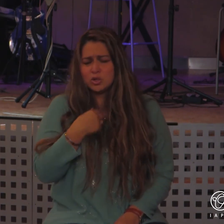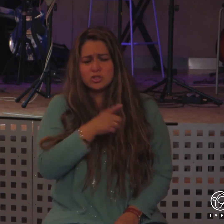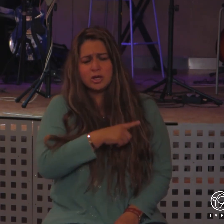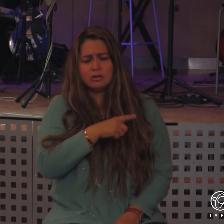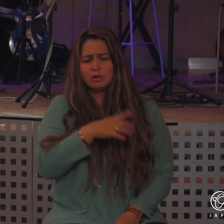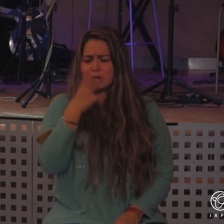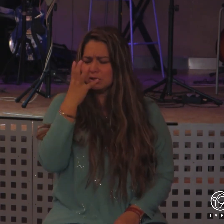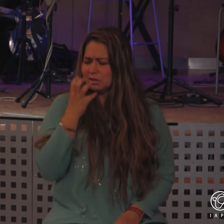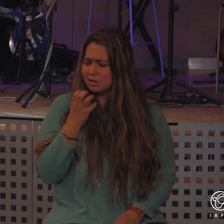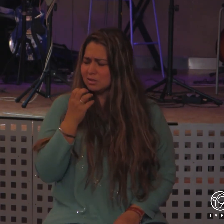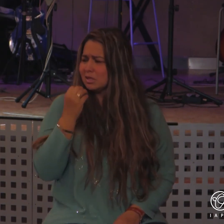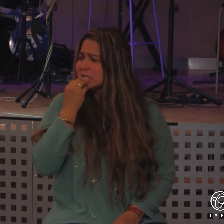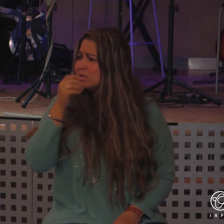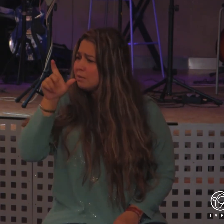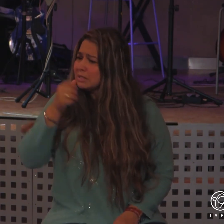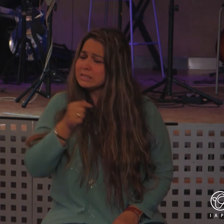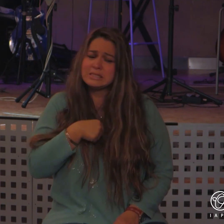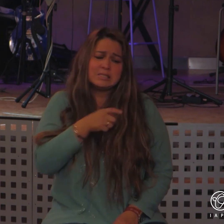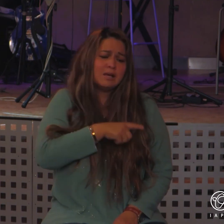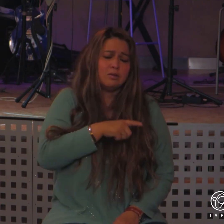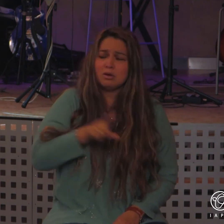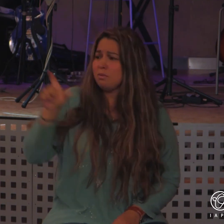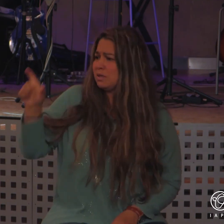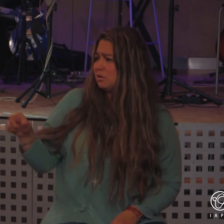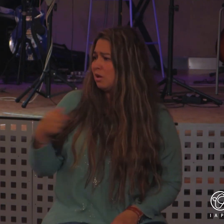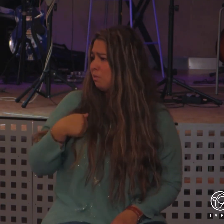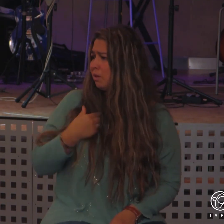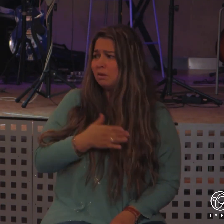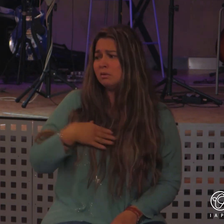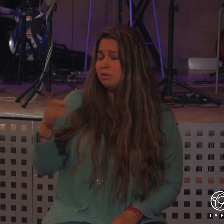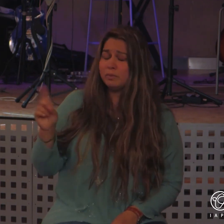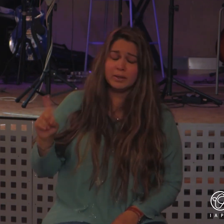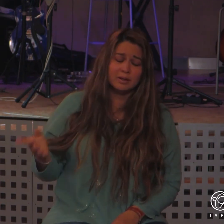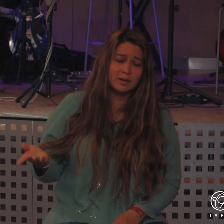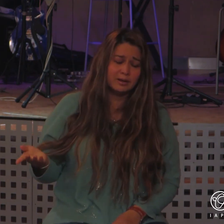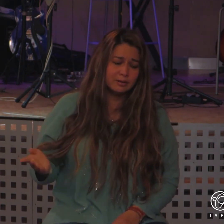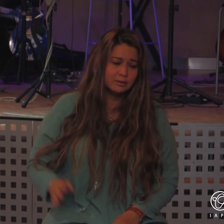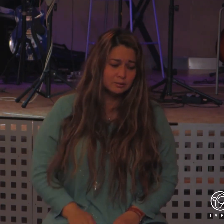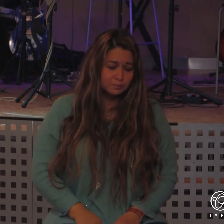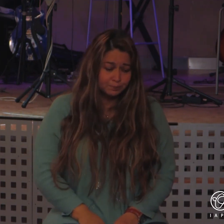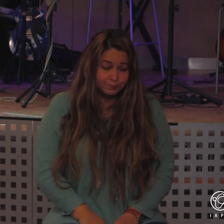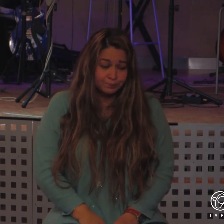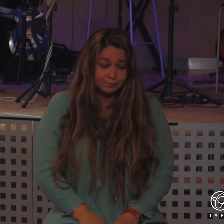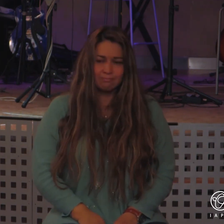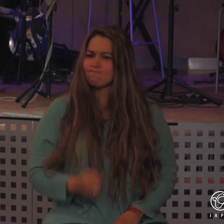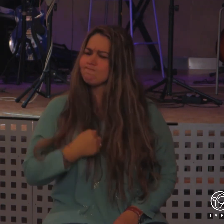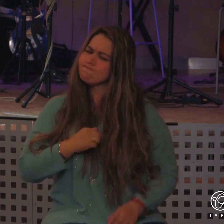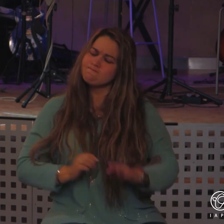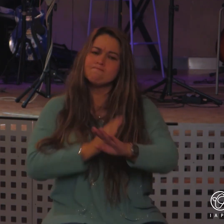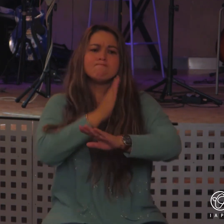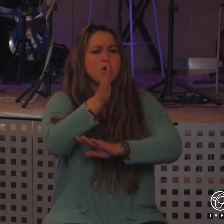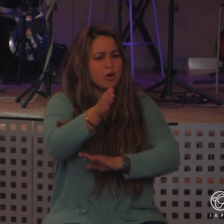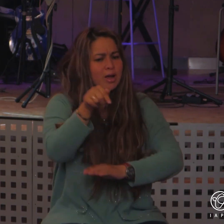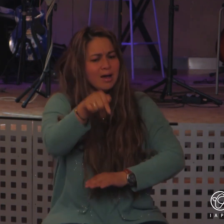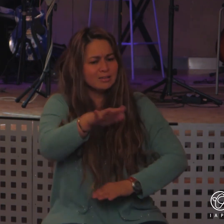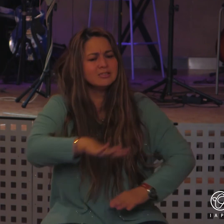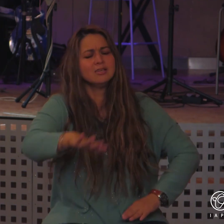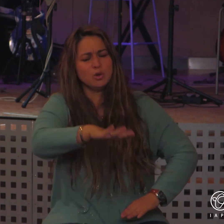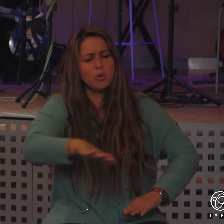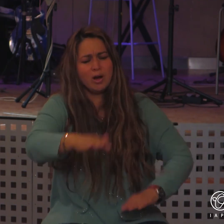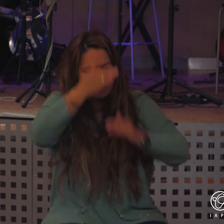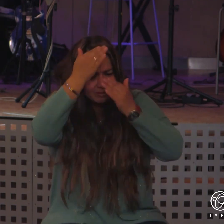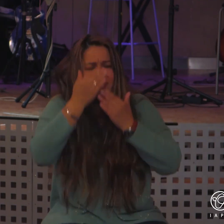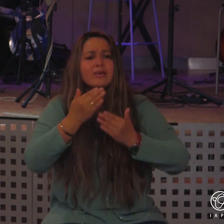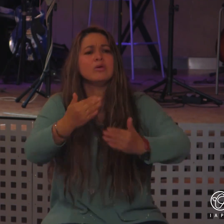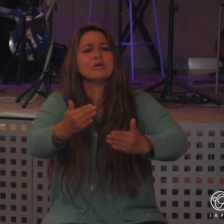quiere, que no nos aprecian, que no sabemos qué hacer, vayamos a Mizpa, al lugar de adoración. Abramos